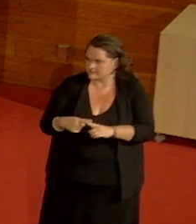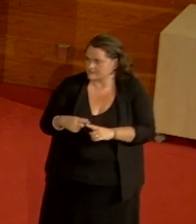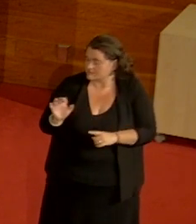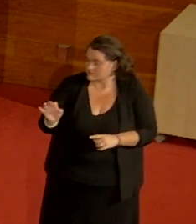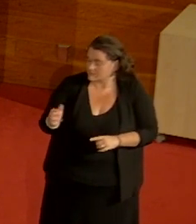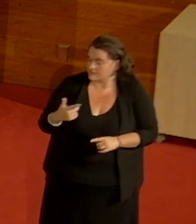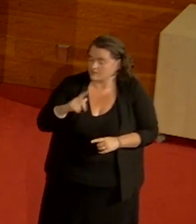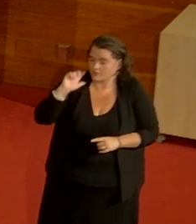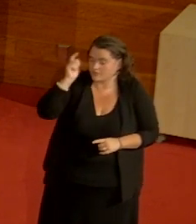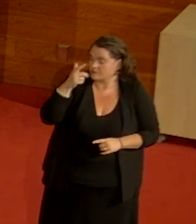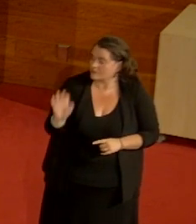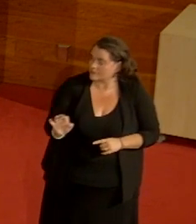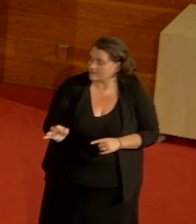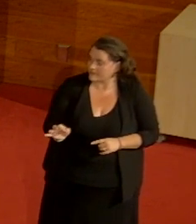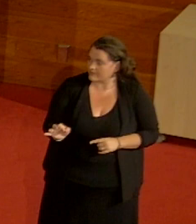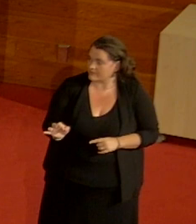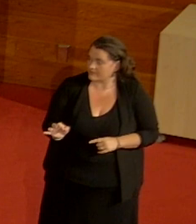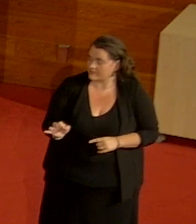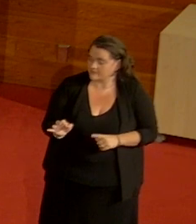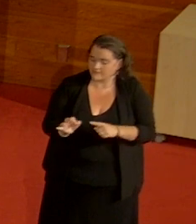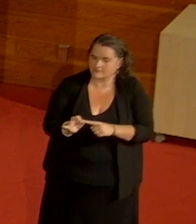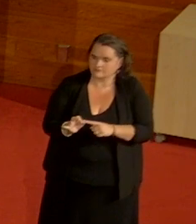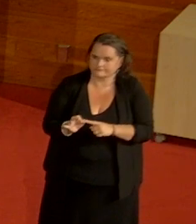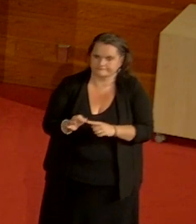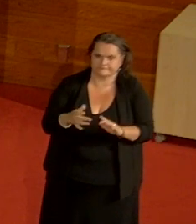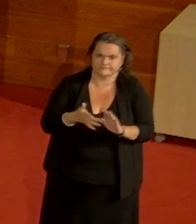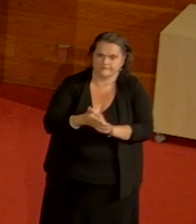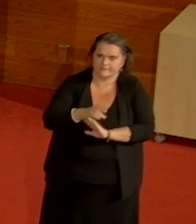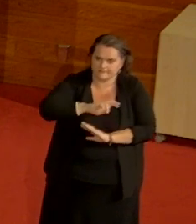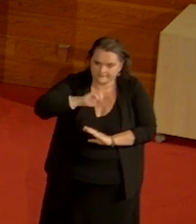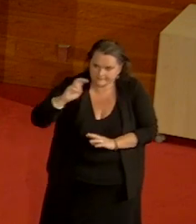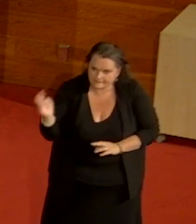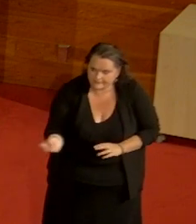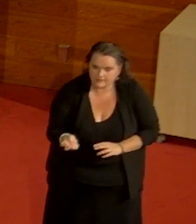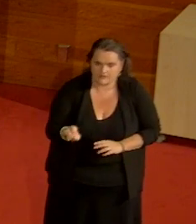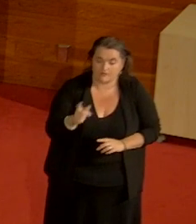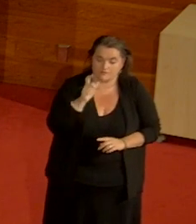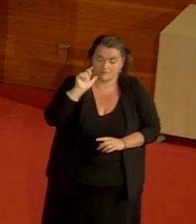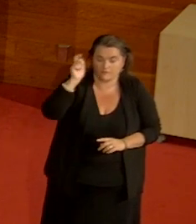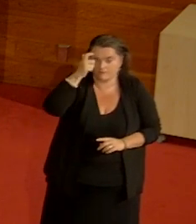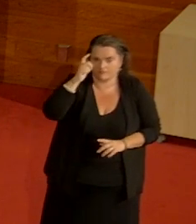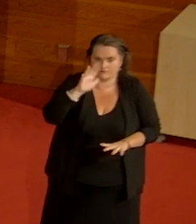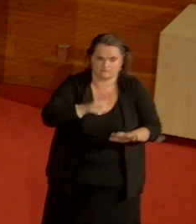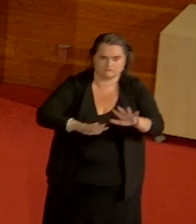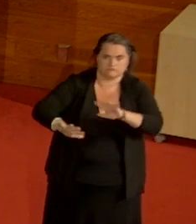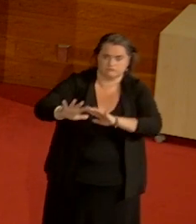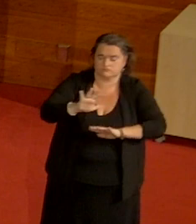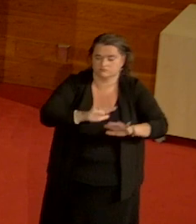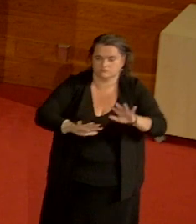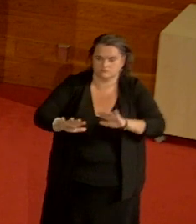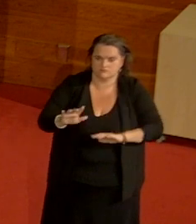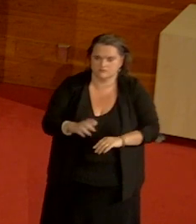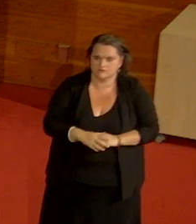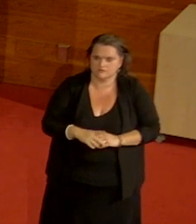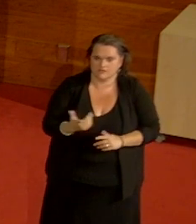concepto de verdad es un concepto eh polisémico es un concepto complejo es un concepto que que que suele ser